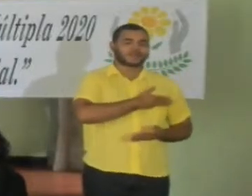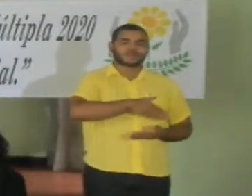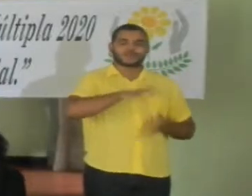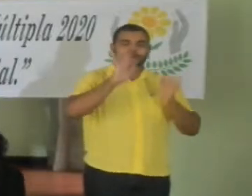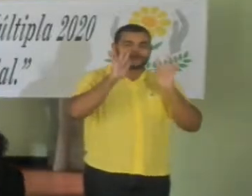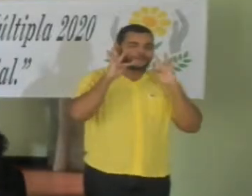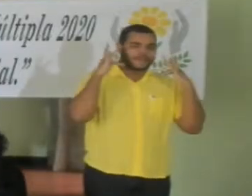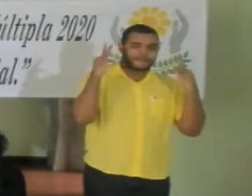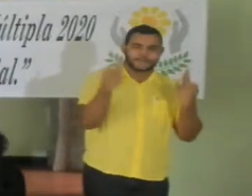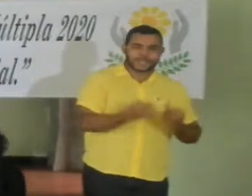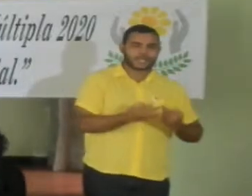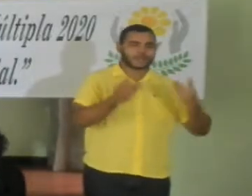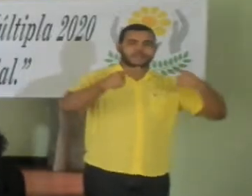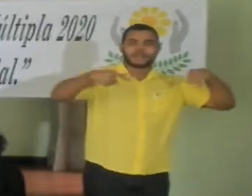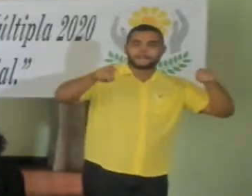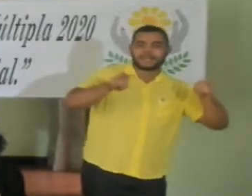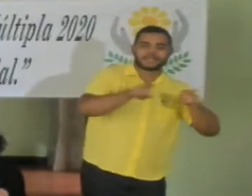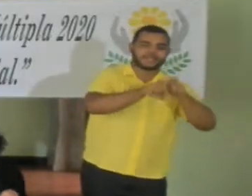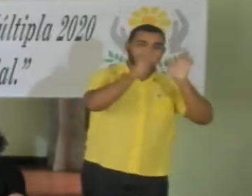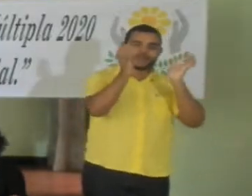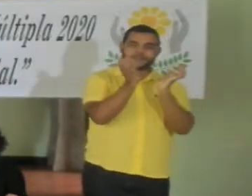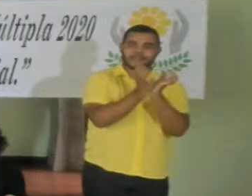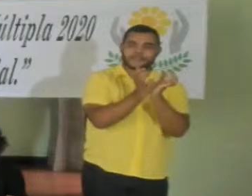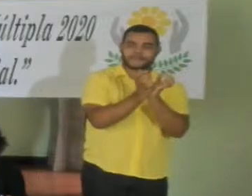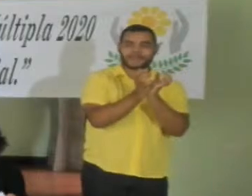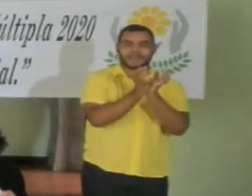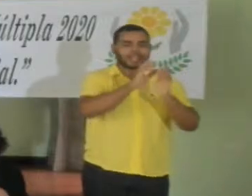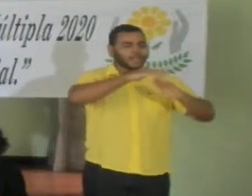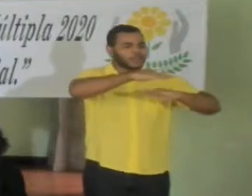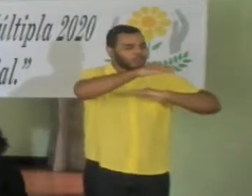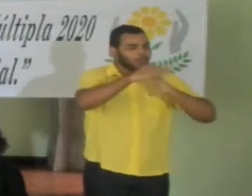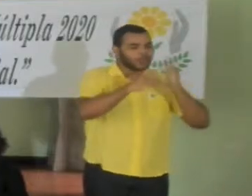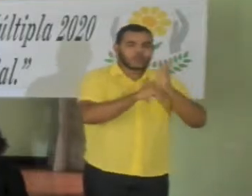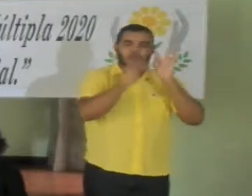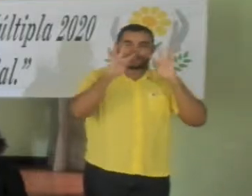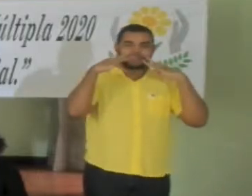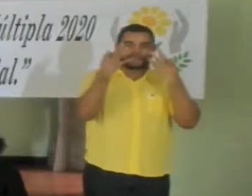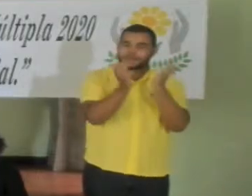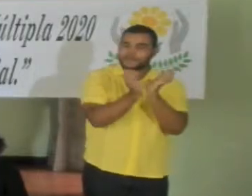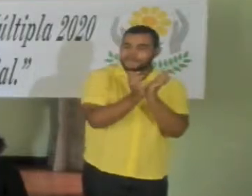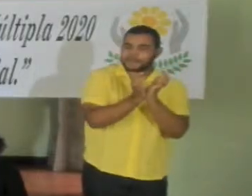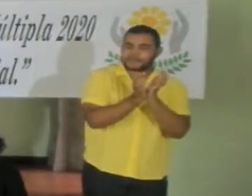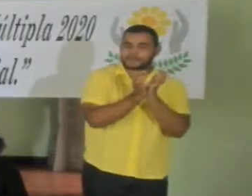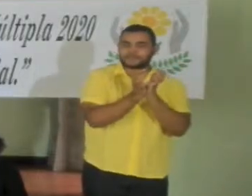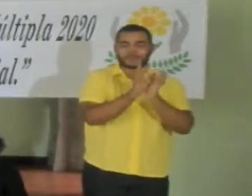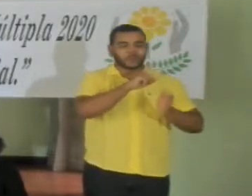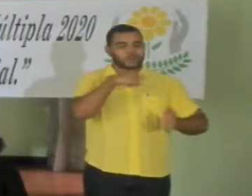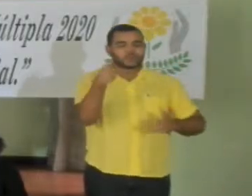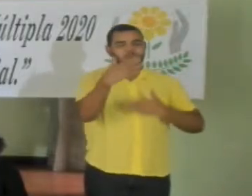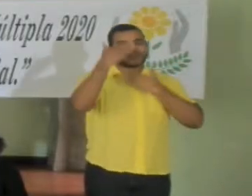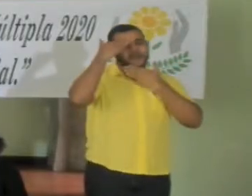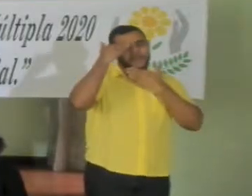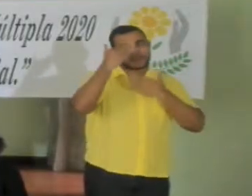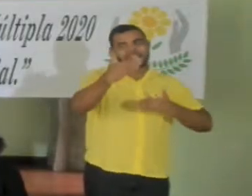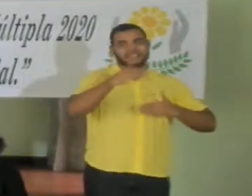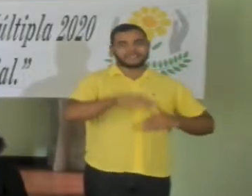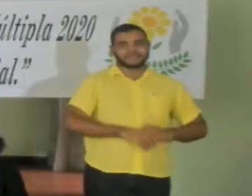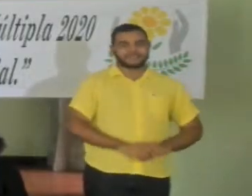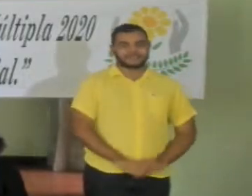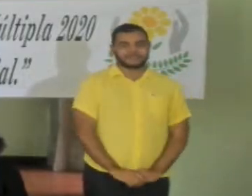amigos e parceiros da APAE, toda a família paiana, o nosso muito obrigado.